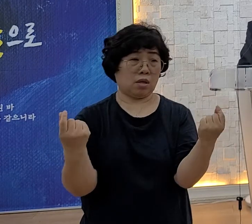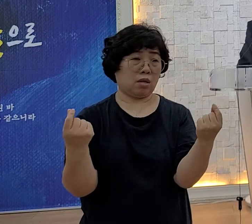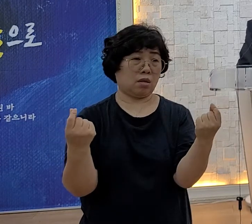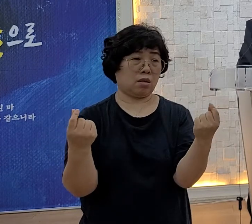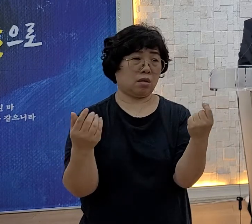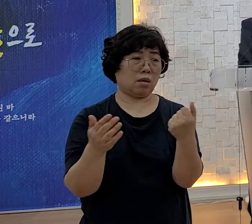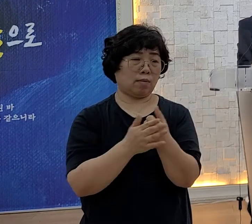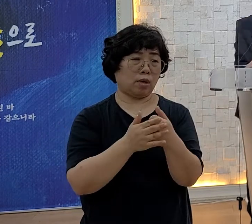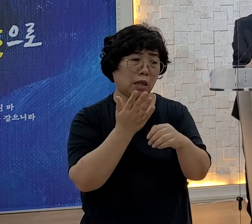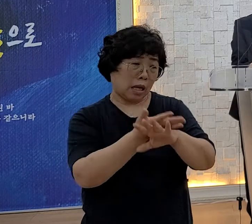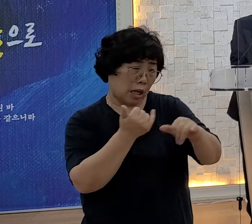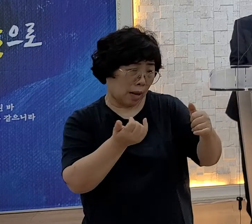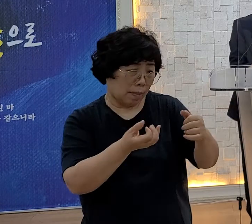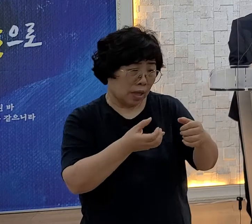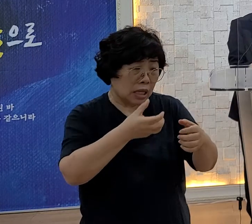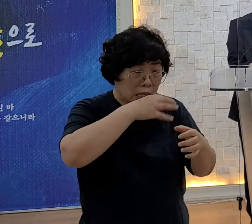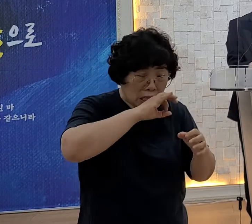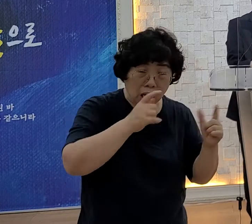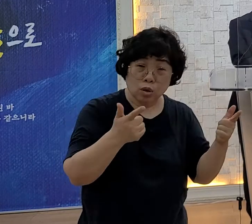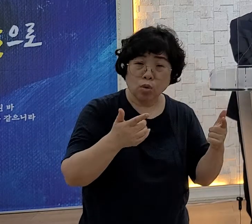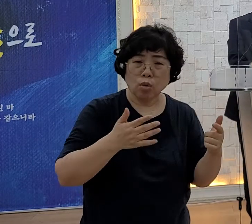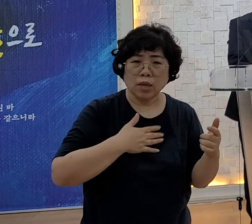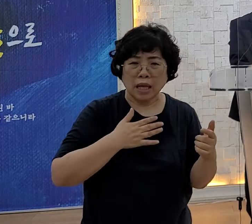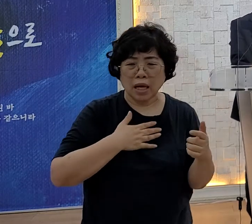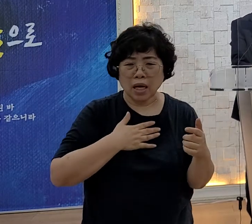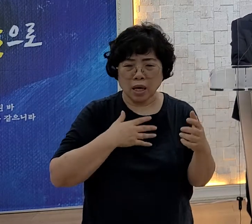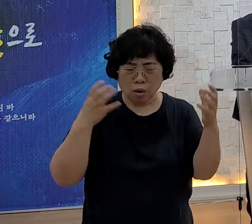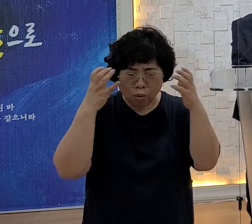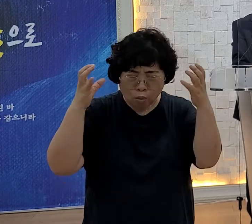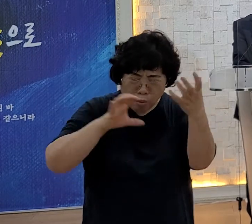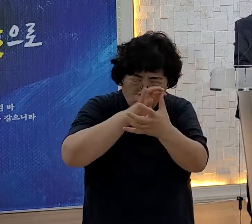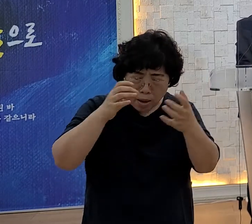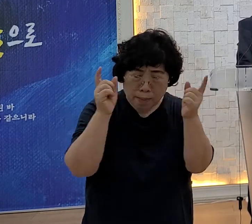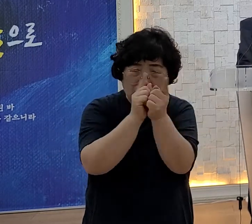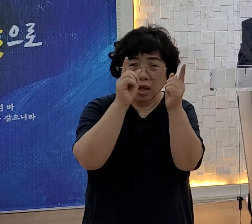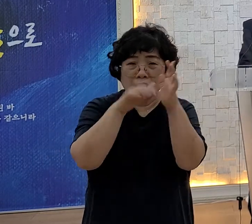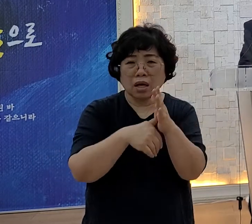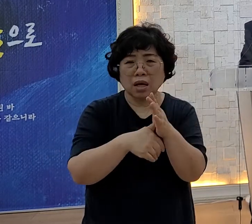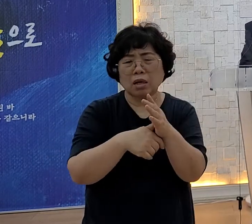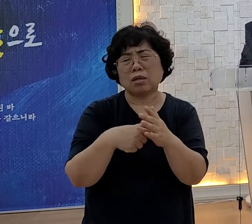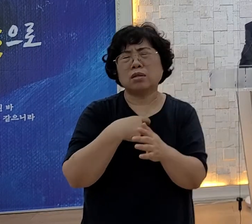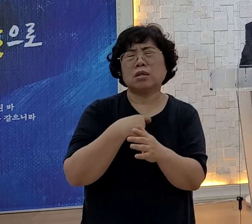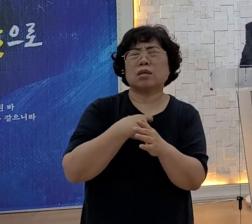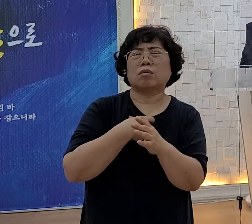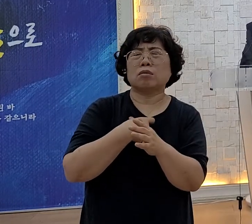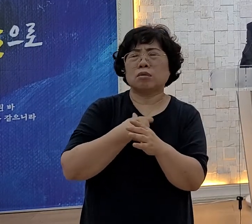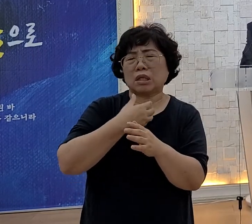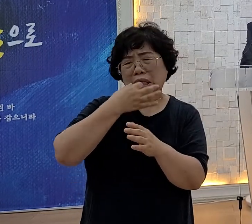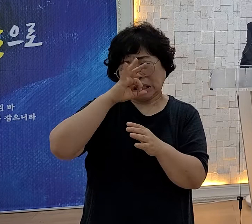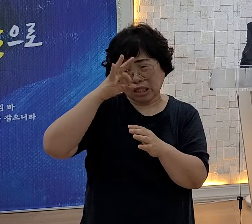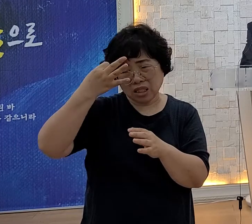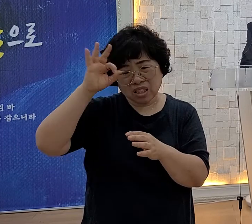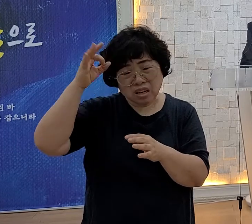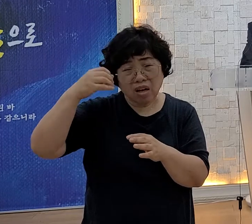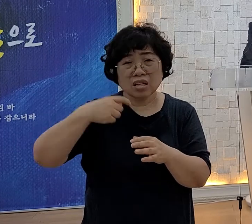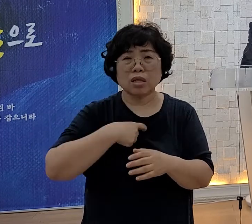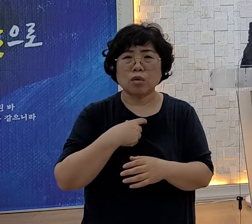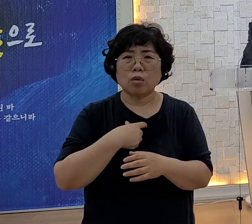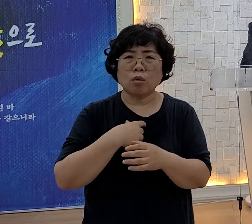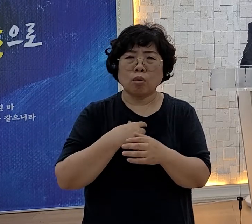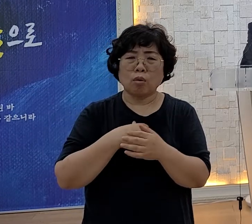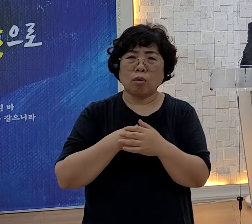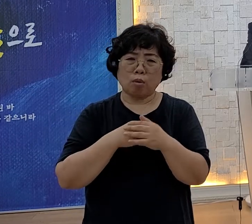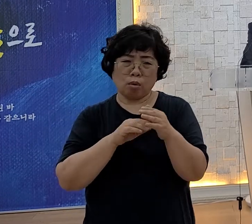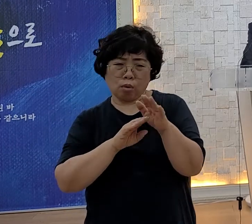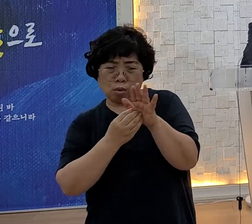수 없고 받아들이기 어렵고 지나가고 싶은 것이지만 결국 나 안에서 내가 원하지 않지만 환난이